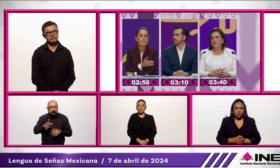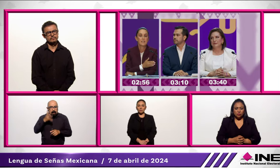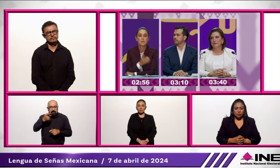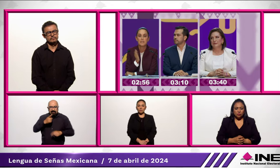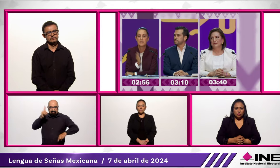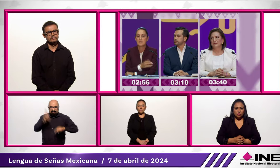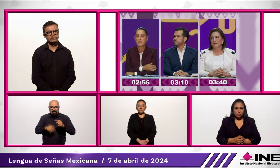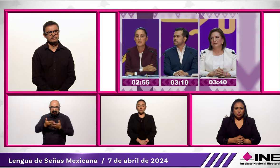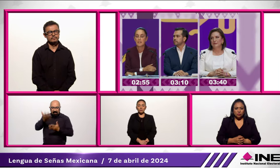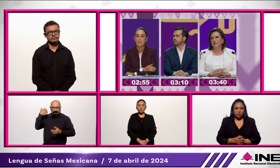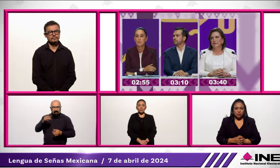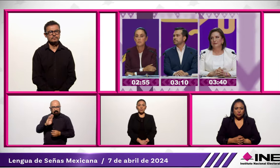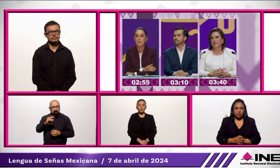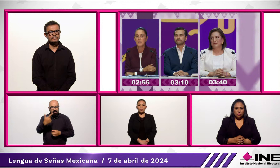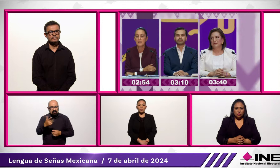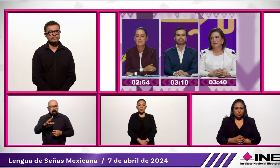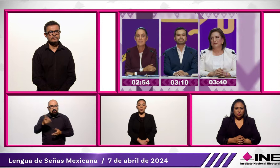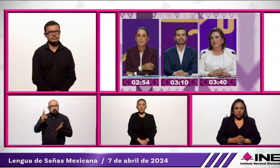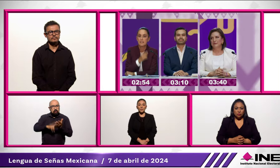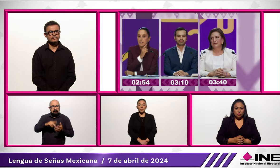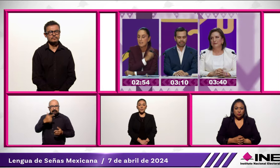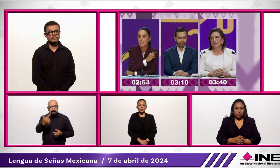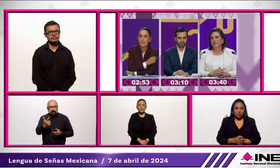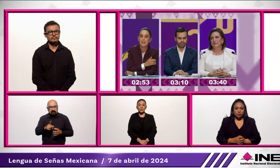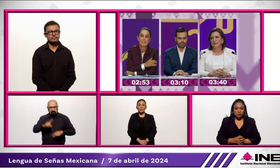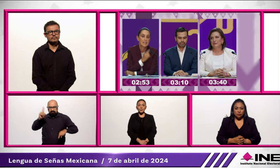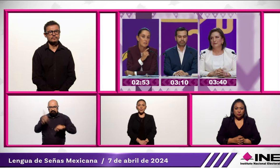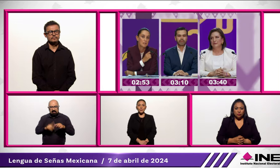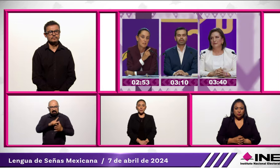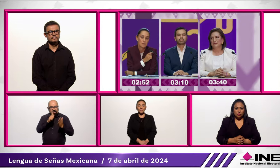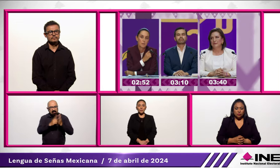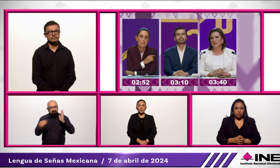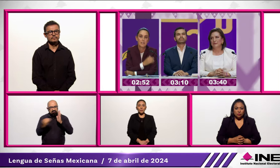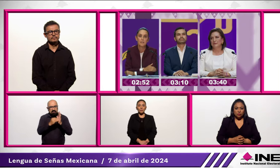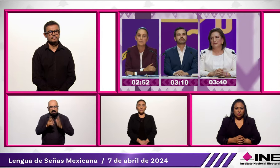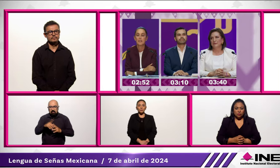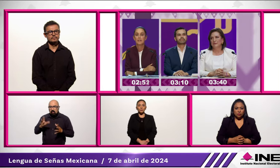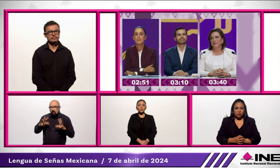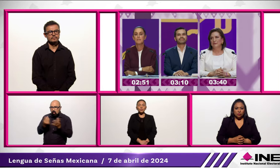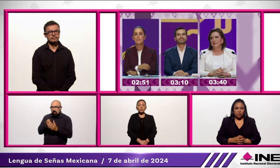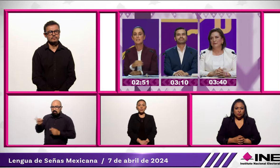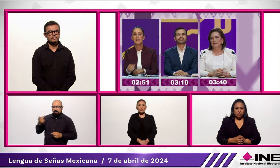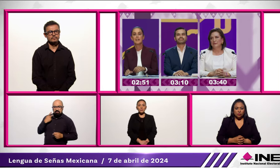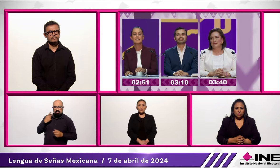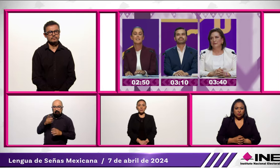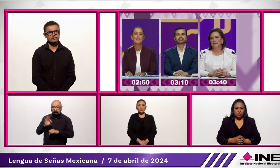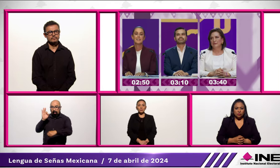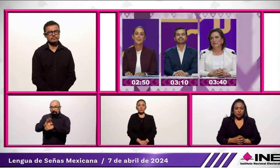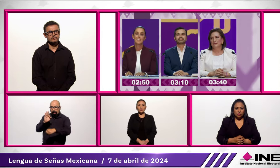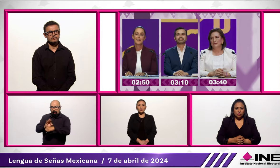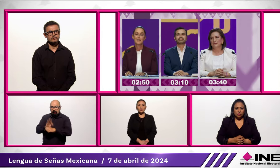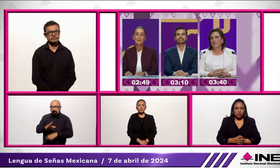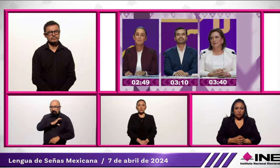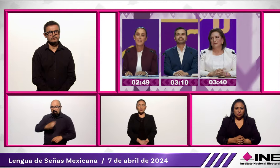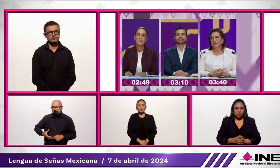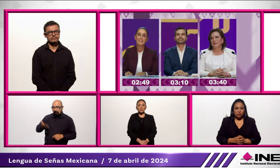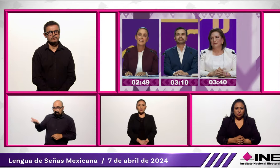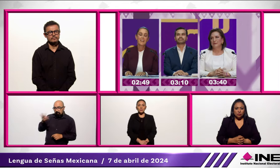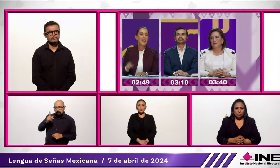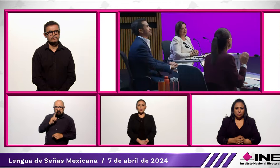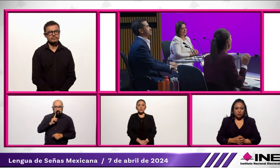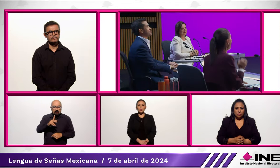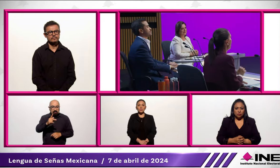leyes del 97 y del 2007 de los partidos que defienden a la candidata del